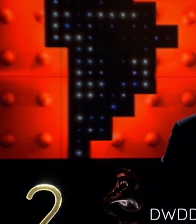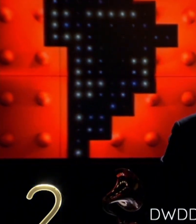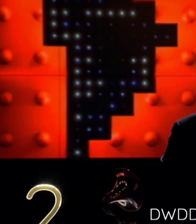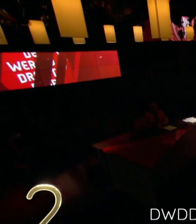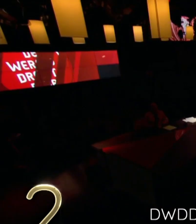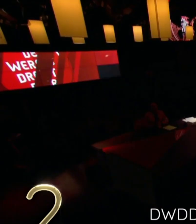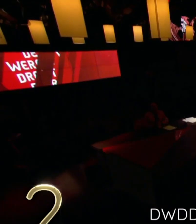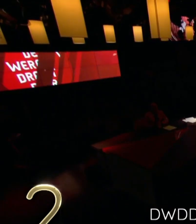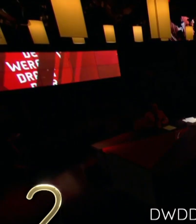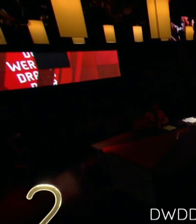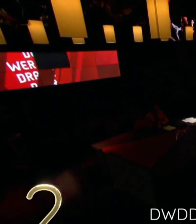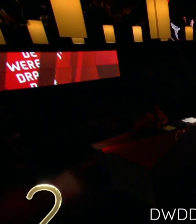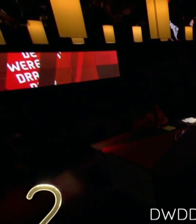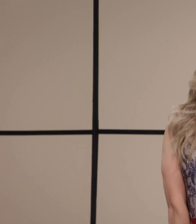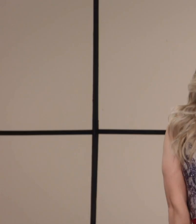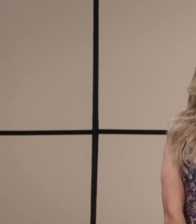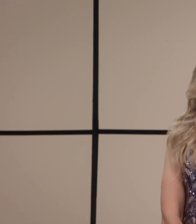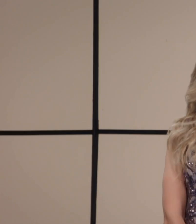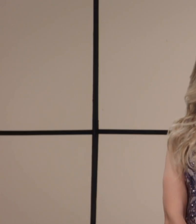Aan tafel. Aan tafel. Ja, ja.